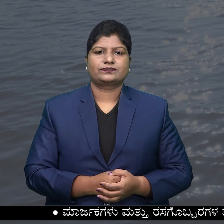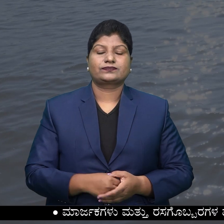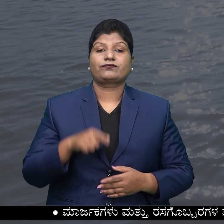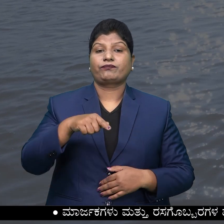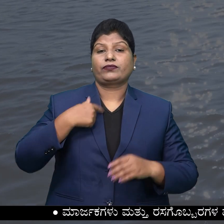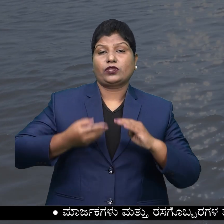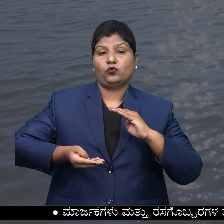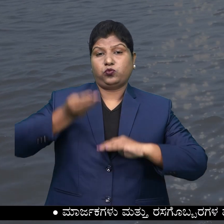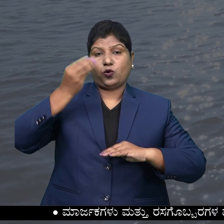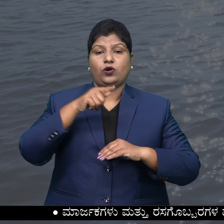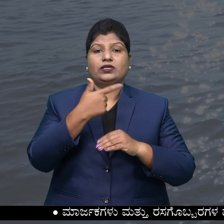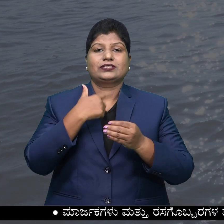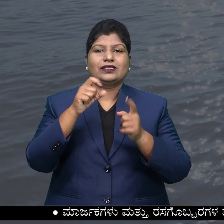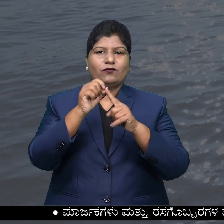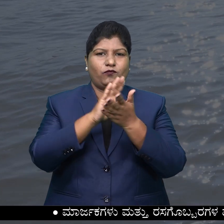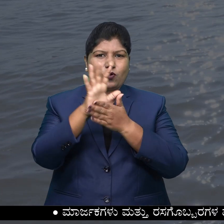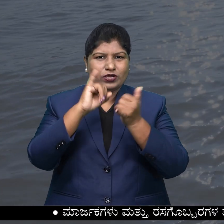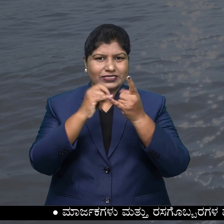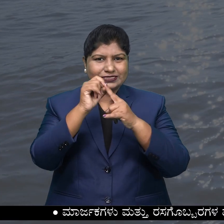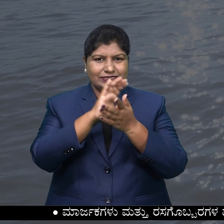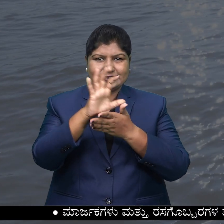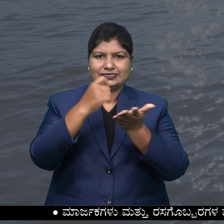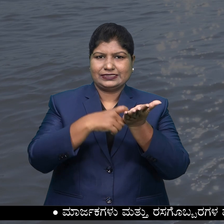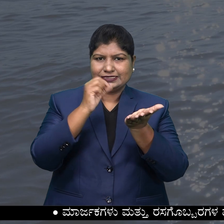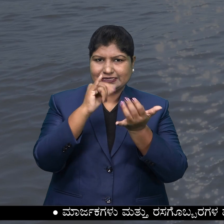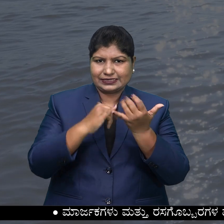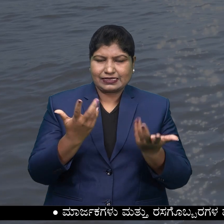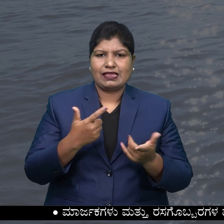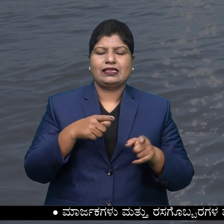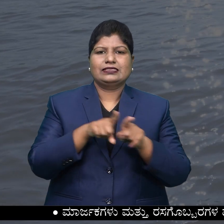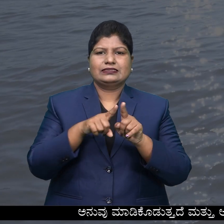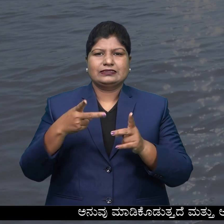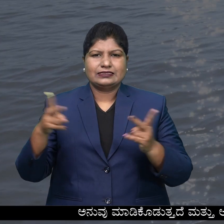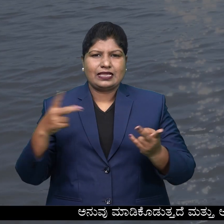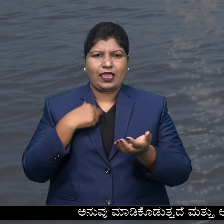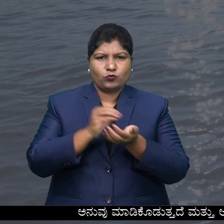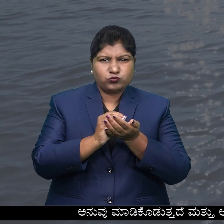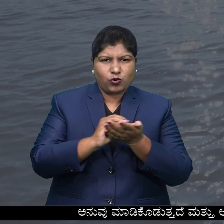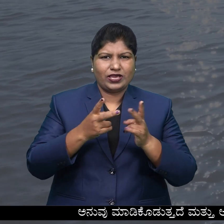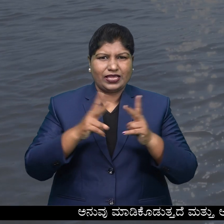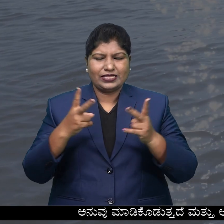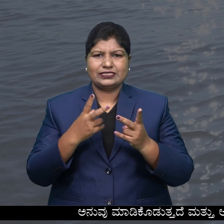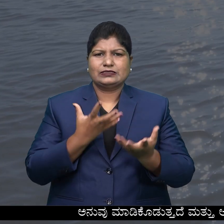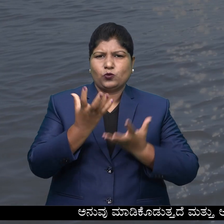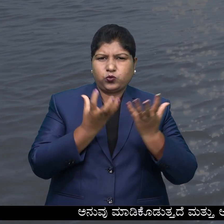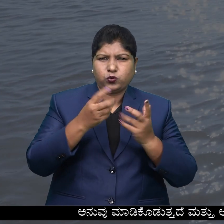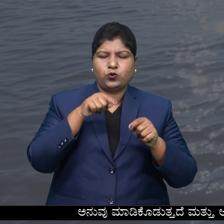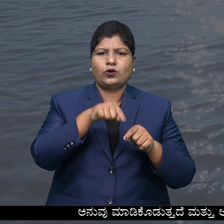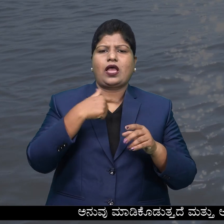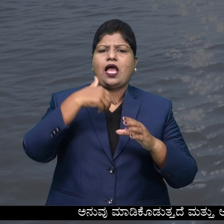ಮಾರ್ಜಕಗಳು ಮತ್ತು ರಸಗೊಬ್ಬರಗಳ ಹೆಚ್ಚಿನ ರಂಜಕ ಅಂಶವು ಜೀವಿಗಳ ತ್ವರಿತ ಬೆಳವಣಿಗೆಗೆ ಅನುವು ಮಾಡಿಕೊಡುತ್ತೆ ಮತ್ತು ಆಮ್ಲಜನಕದ ಅಂಶವನ್ನ